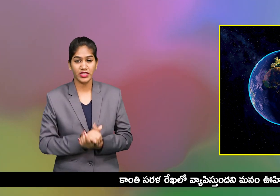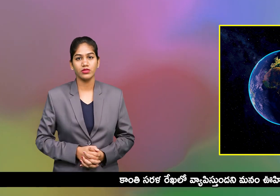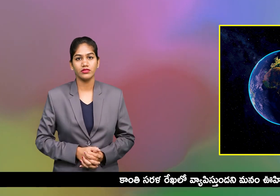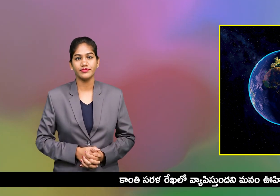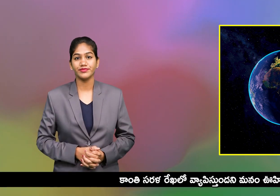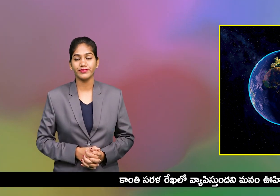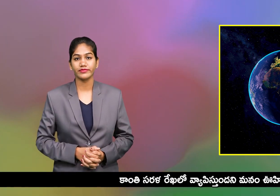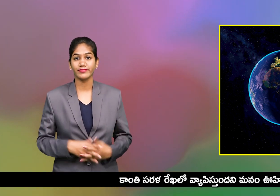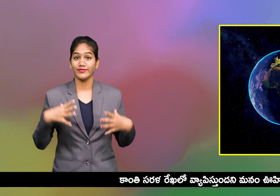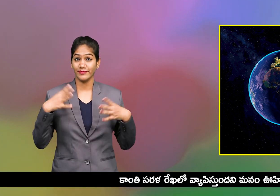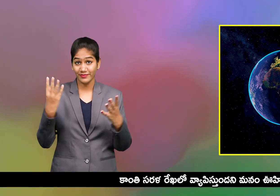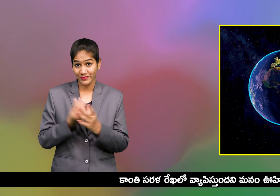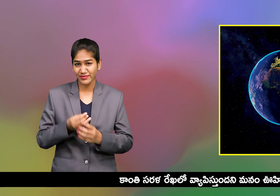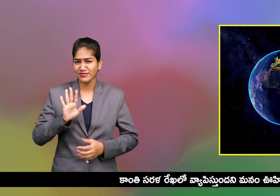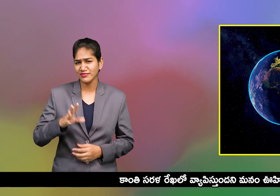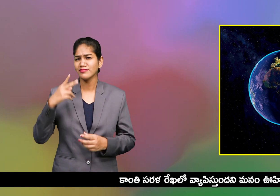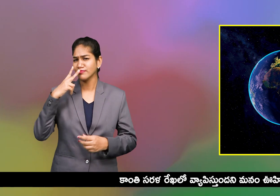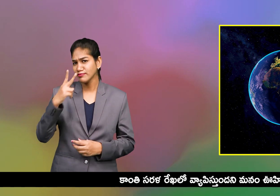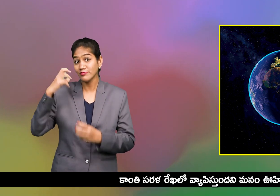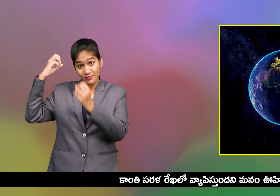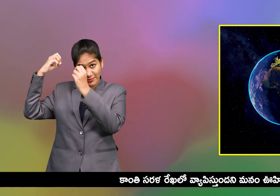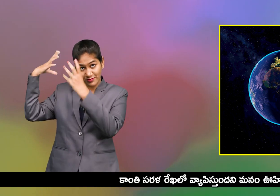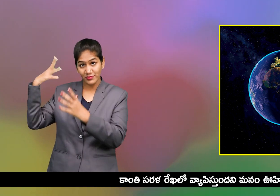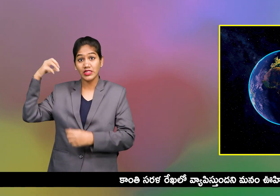కాంతి సరళ రేఖలో వ్యాపిస్తుందని మనం ఊహించవచ్చు.